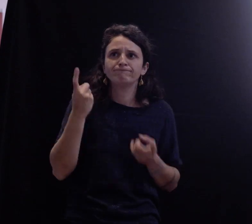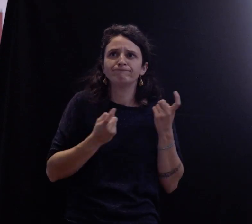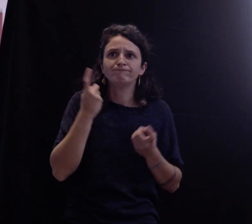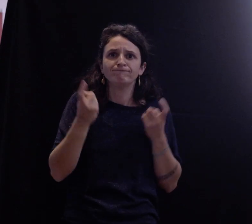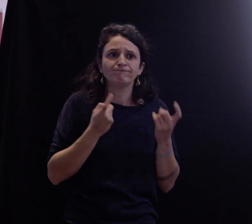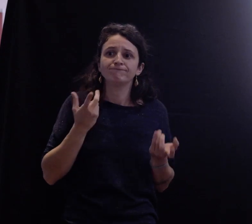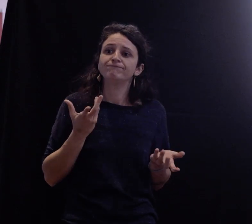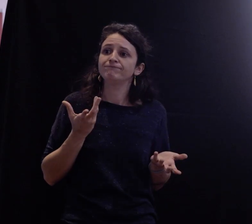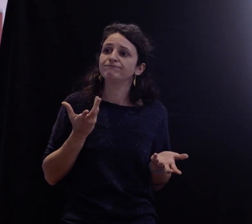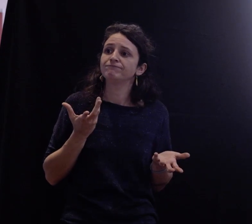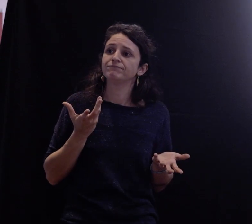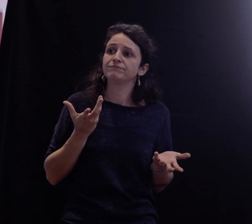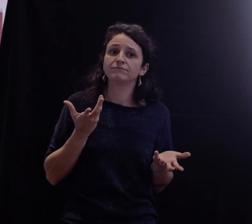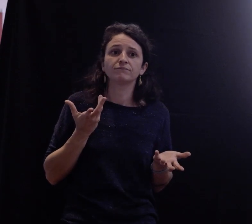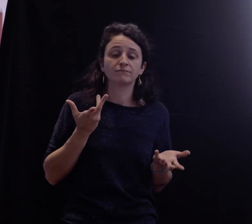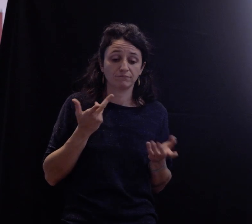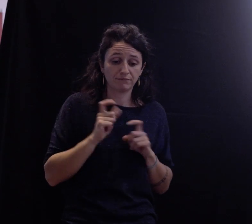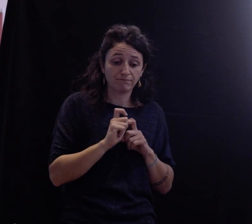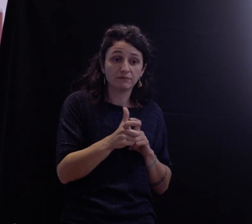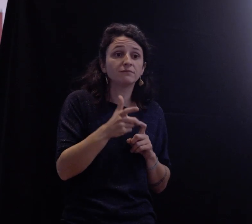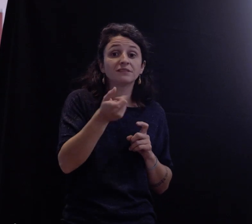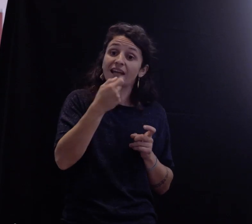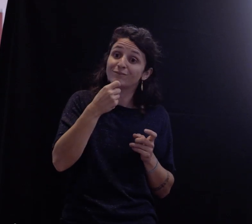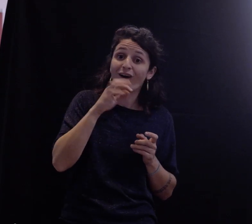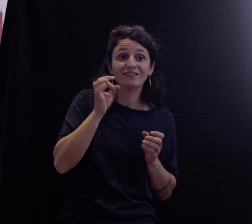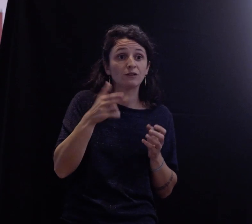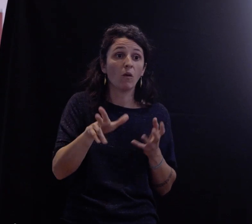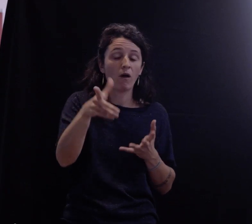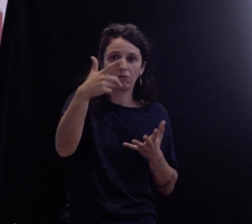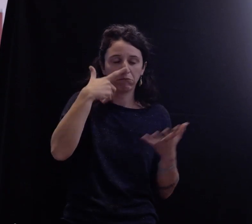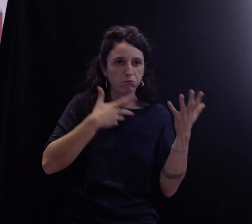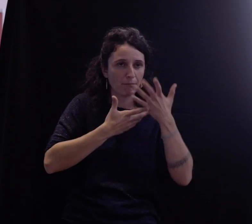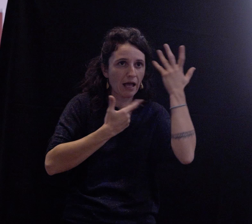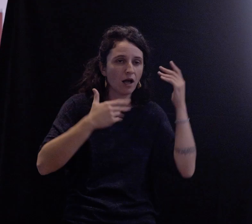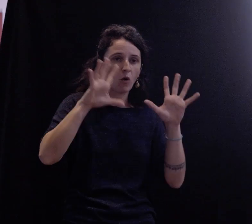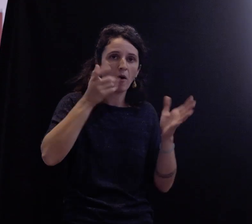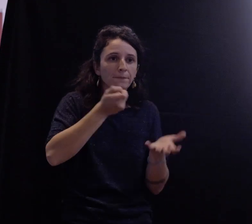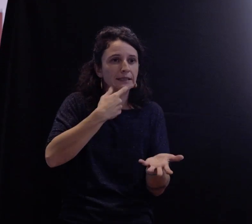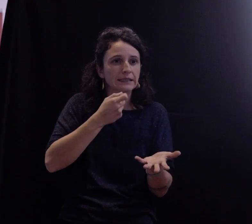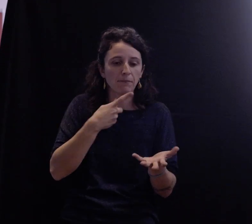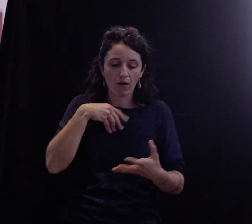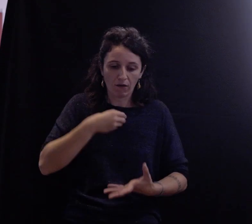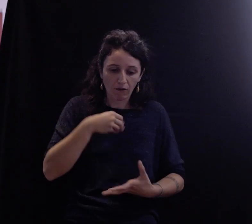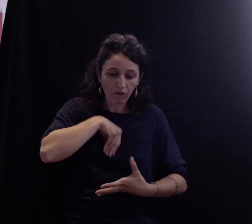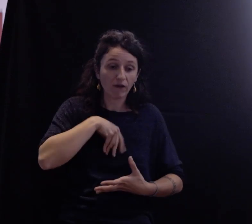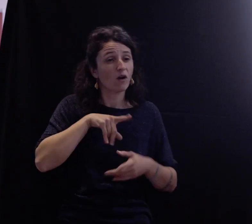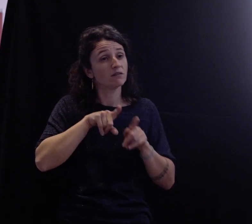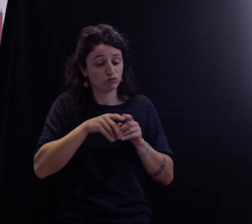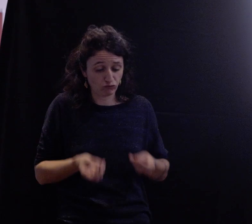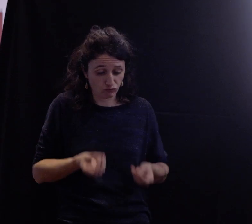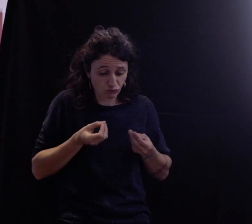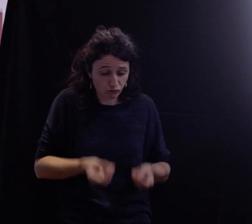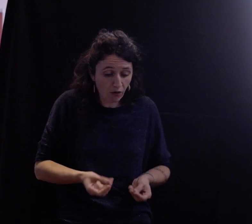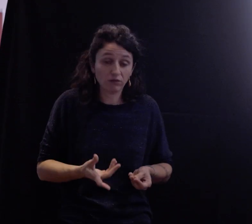pouvoir envisager un quelconque traitement. Donc ça va être comment on donne le médicament, faut pas qu'il ait d'effets secondaires, faut pas qu'il